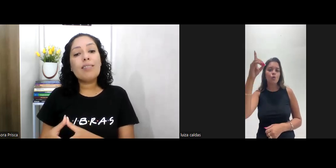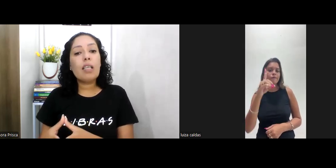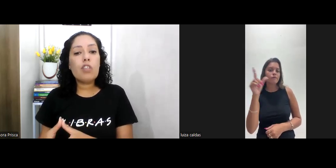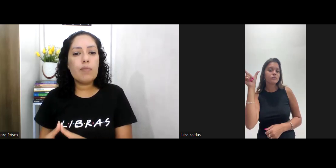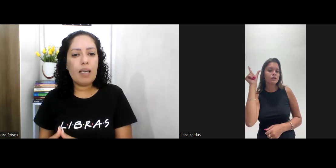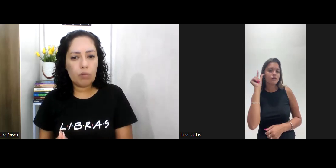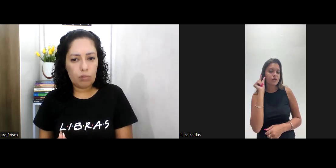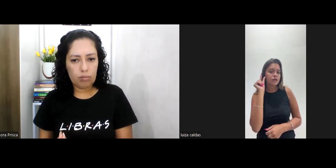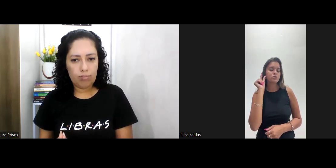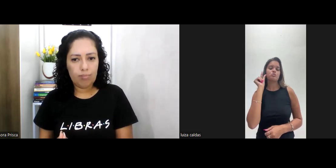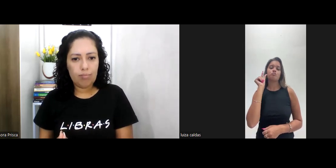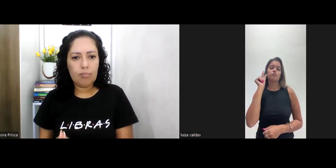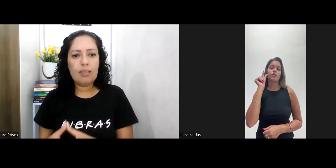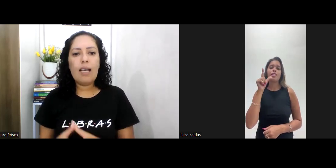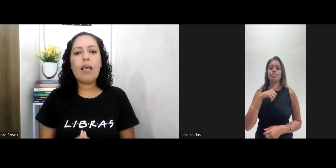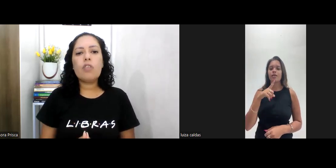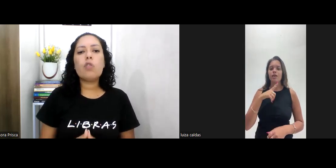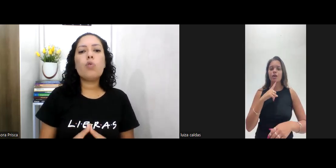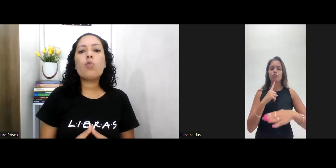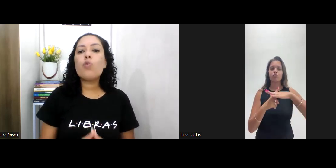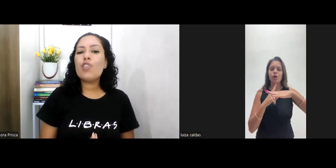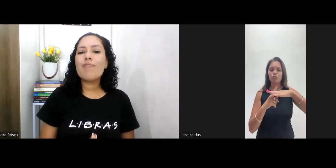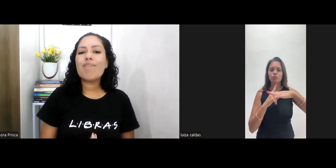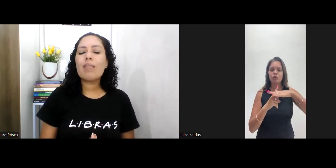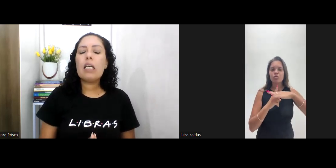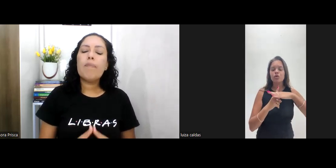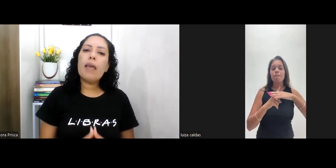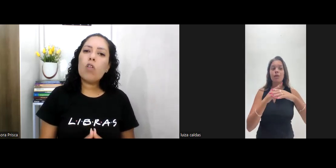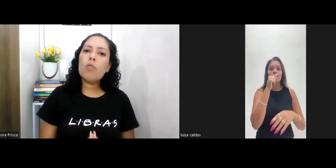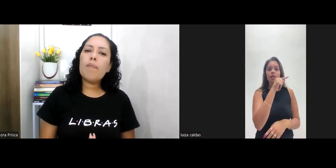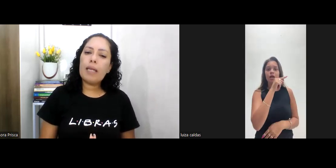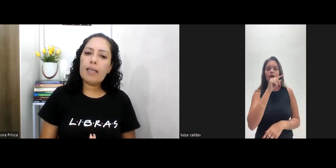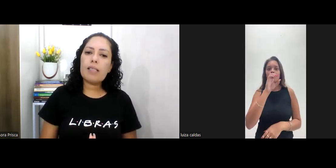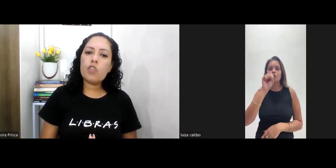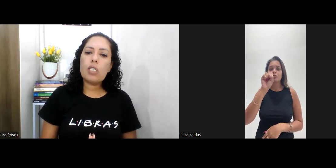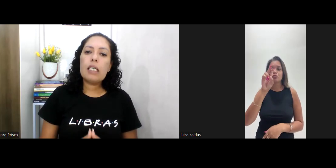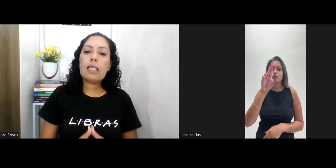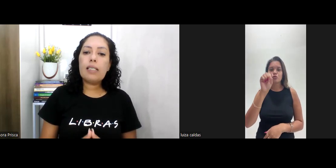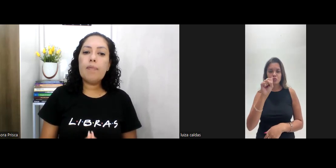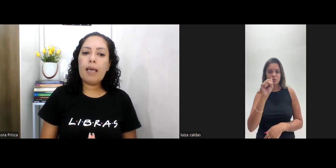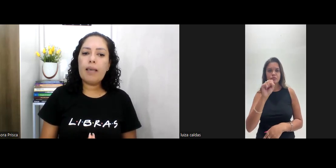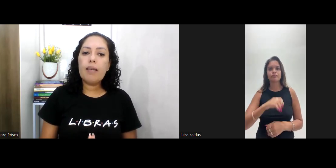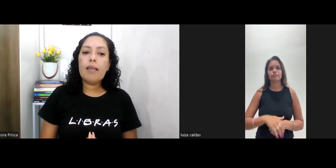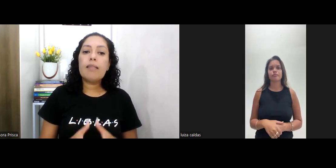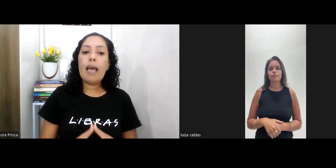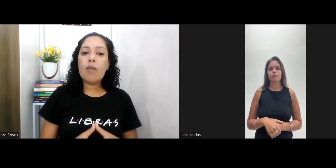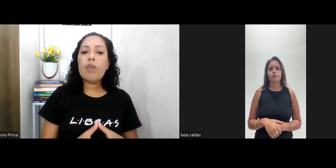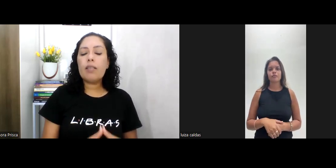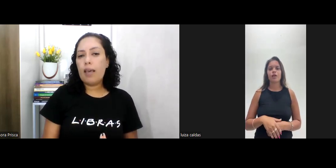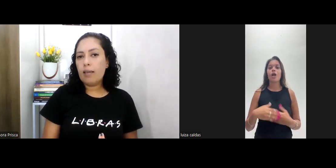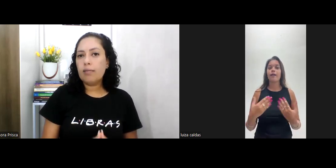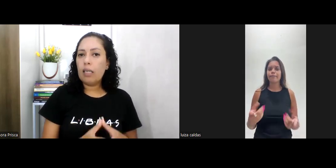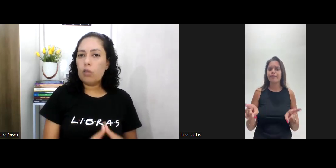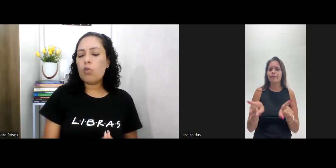um atendimento na rede do SUS, bem como empresas que também